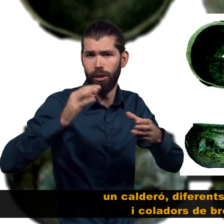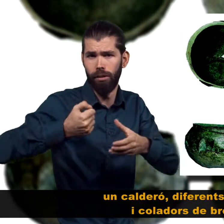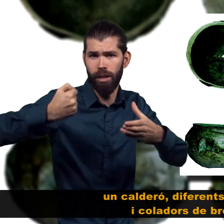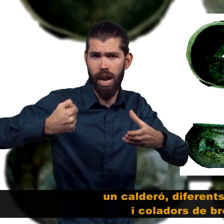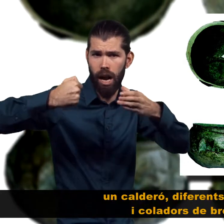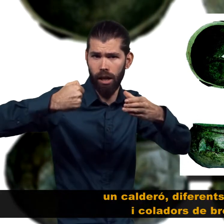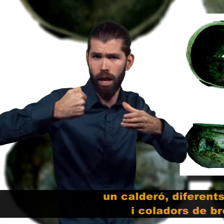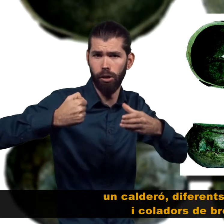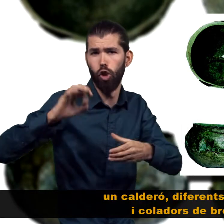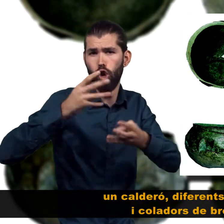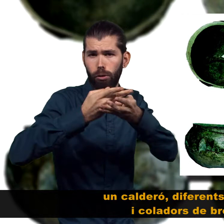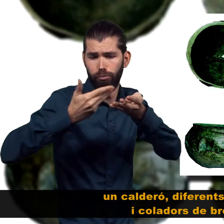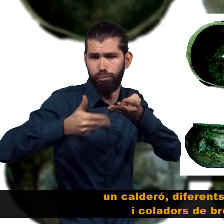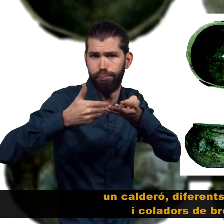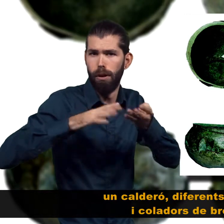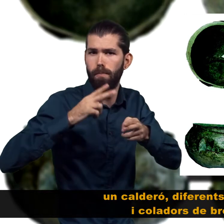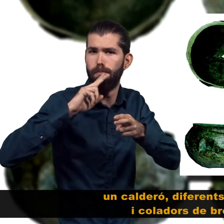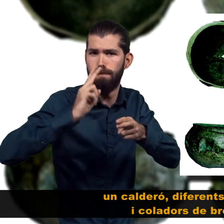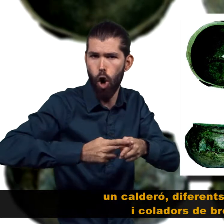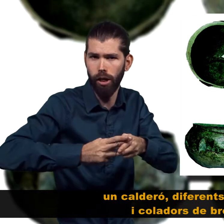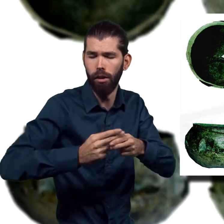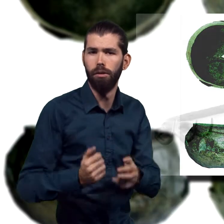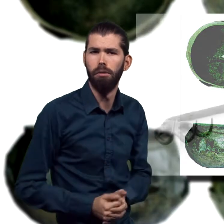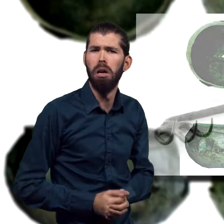diferents jarretes i coladors de bronze.